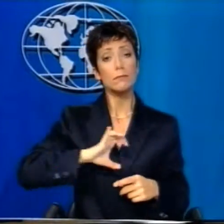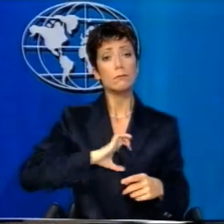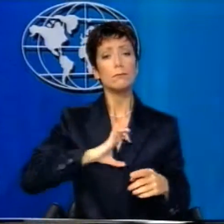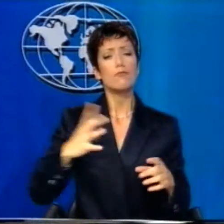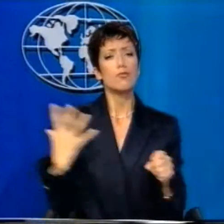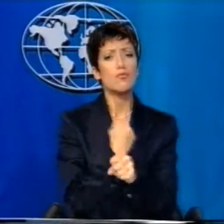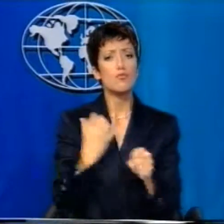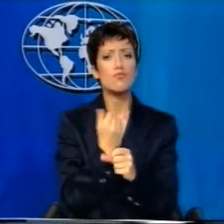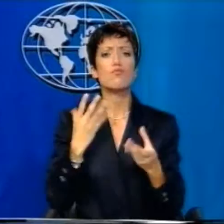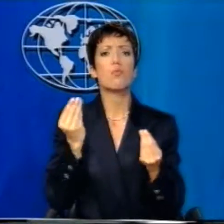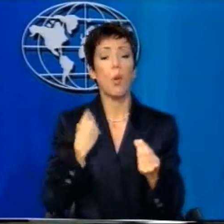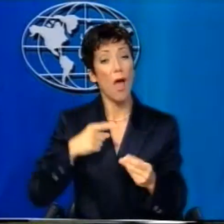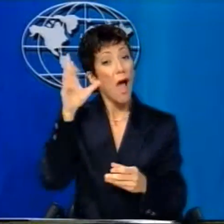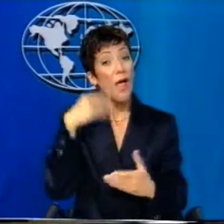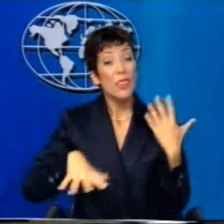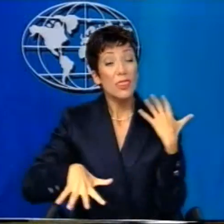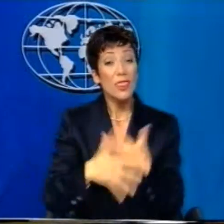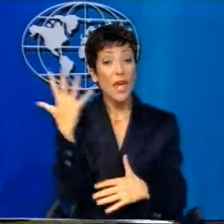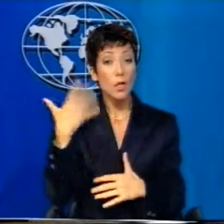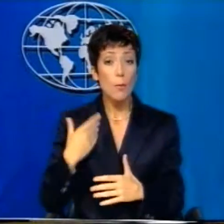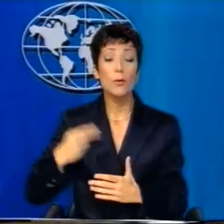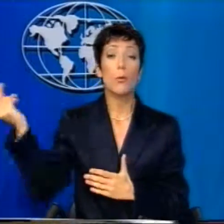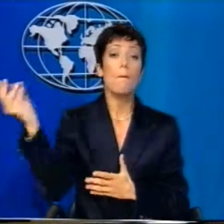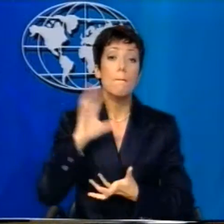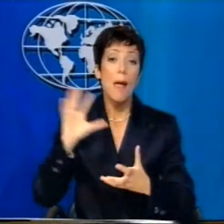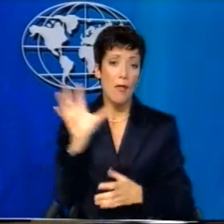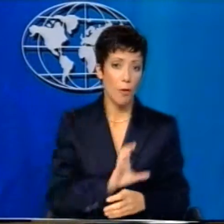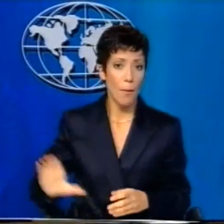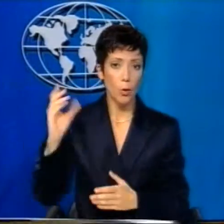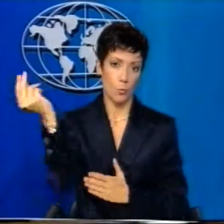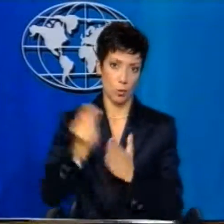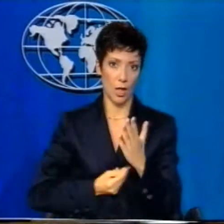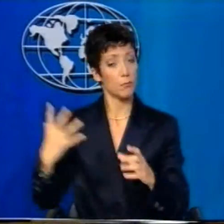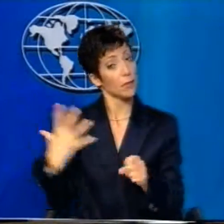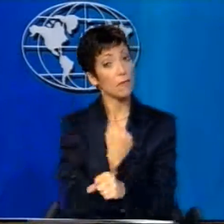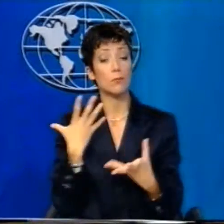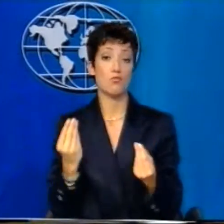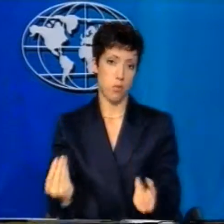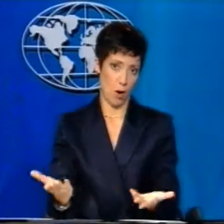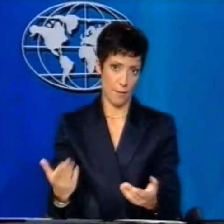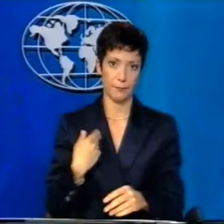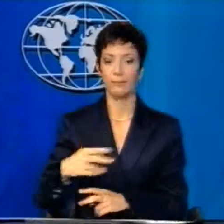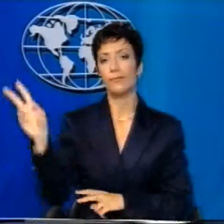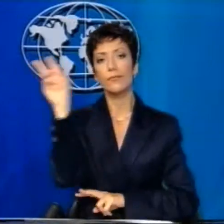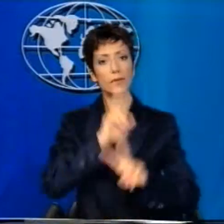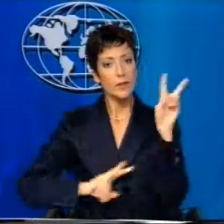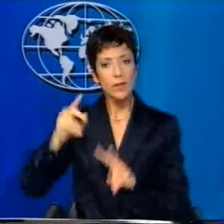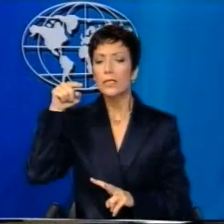στο 15ο Πανευρωπαϊκό Πρωτάθλημα. Καιρός. Έθριος θα είναι ο καιρός σήμερα στην Αττική. Οι άνεμοι θα